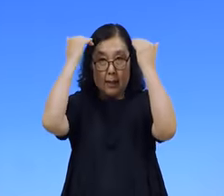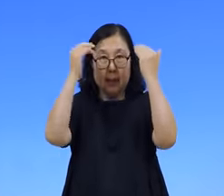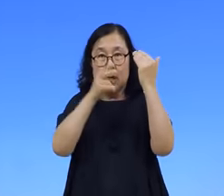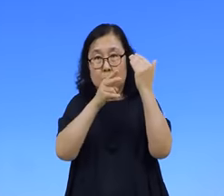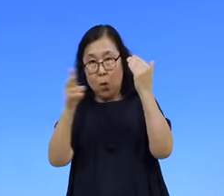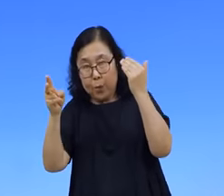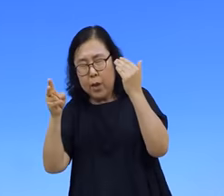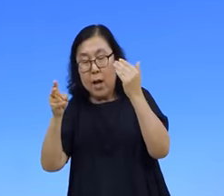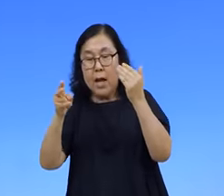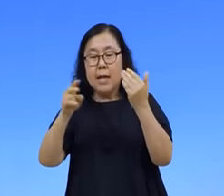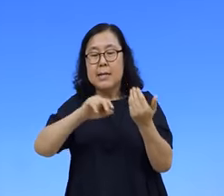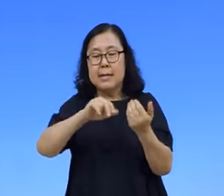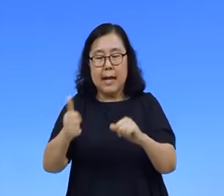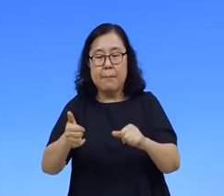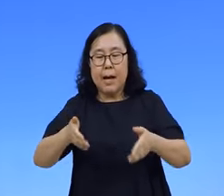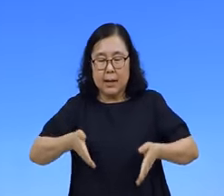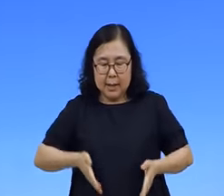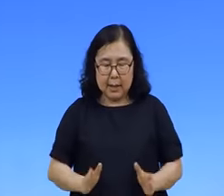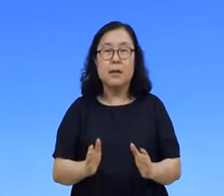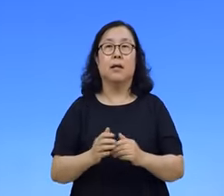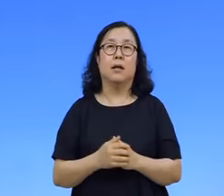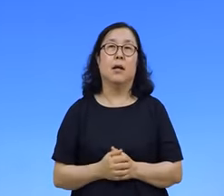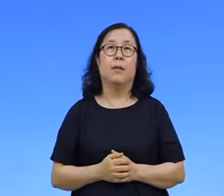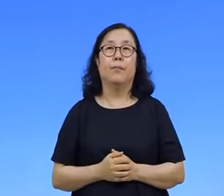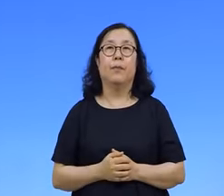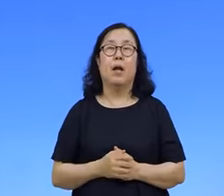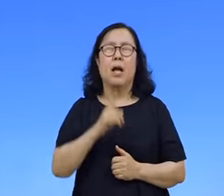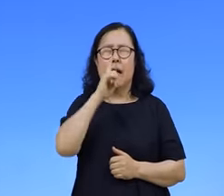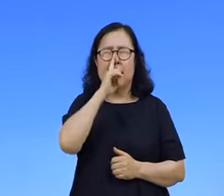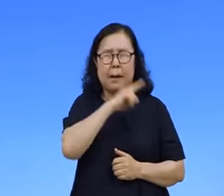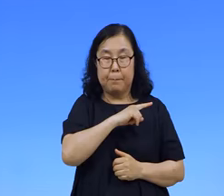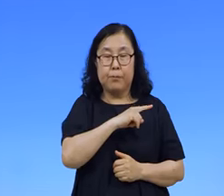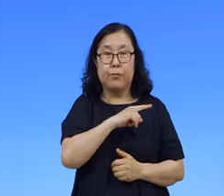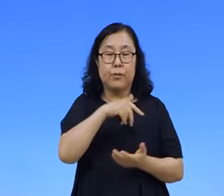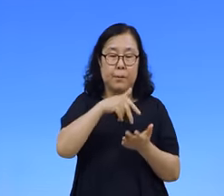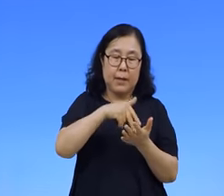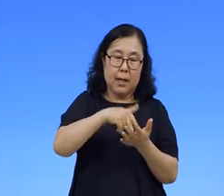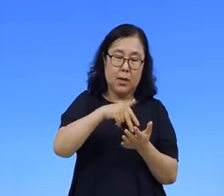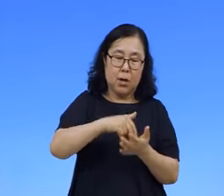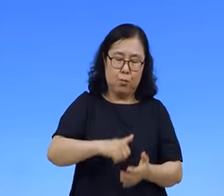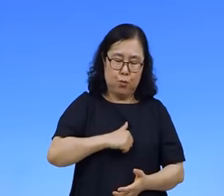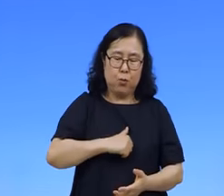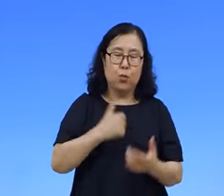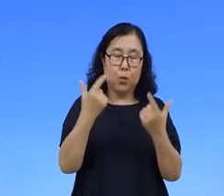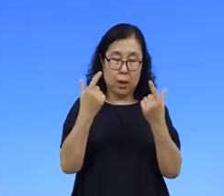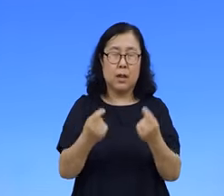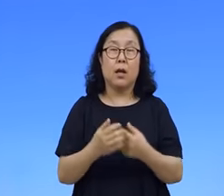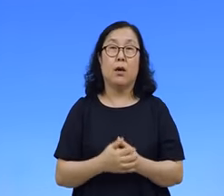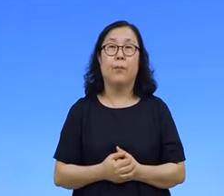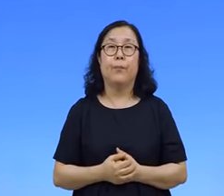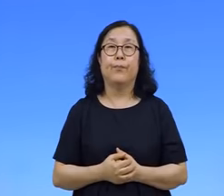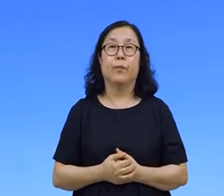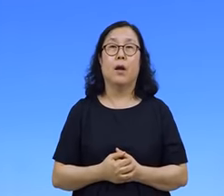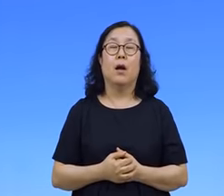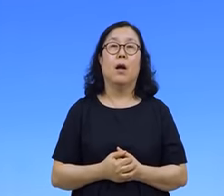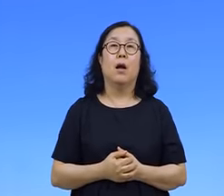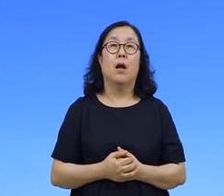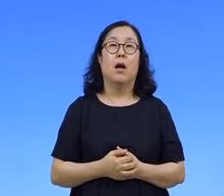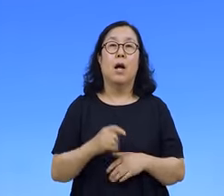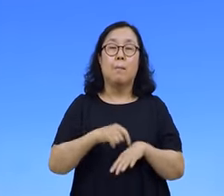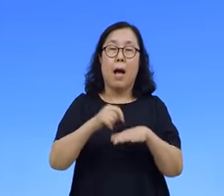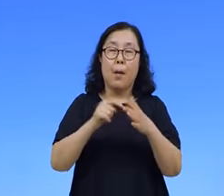낳느니라. 이 나쁜 차원에서의 분노라는 감정도 똑같다는 겁니다. 그래서